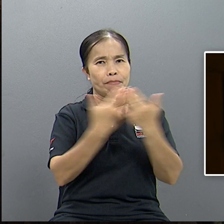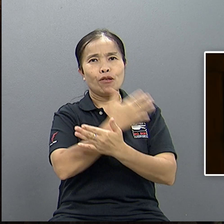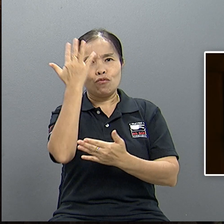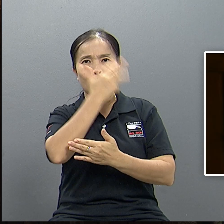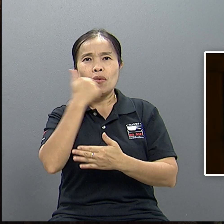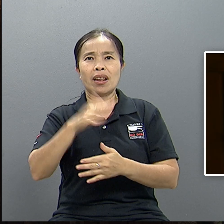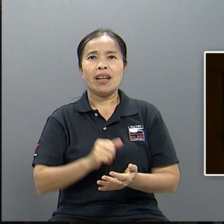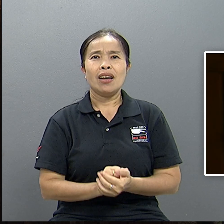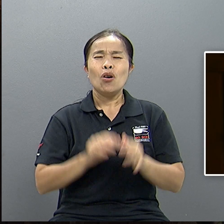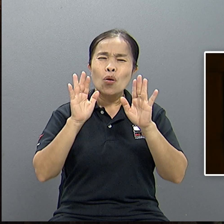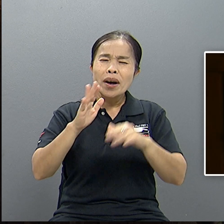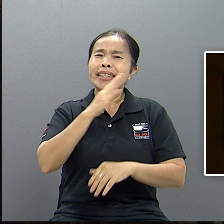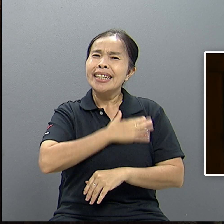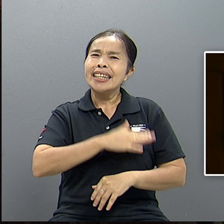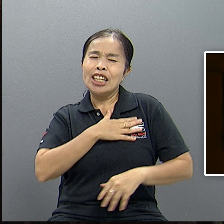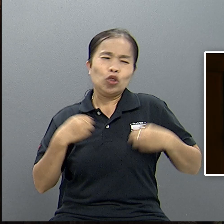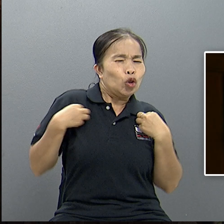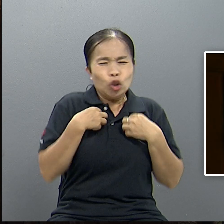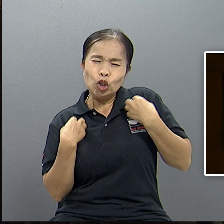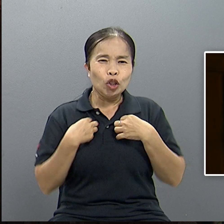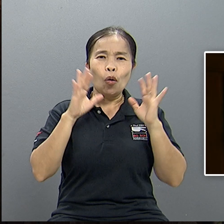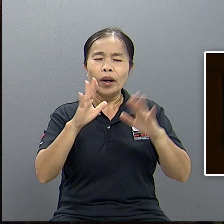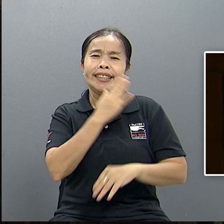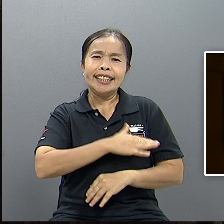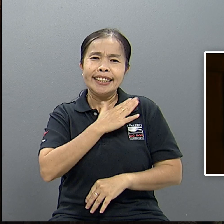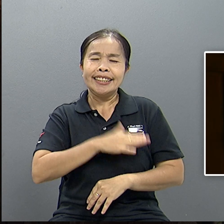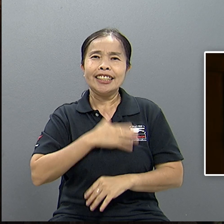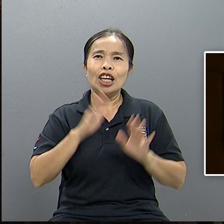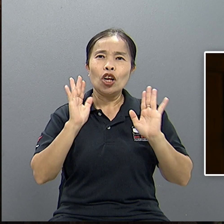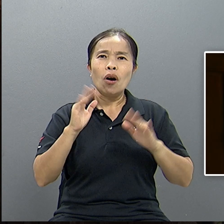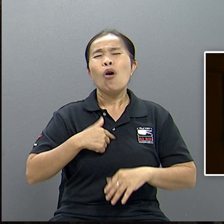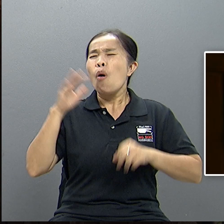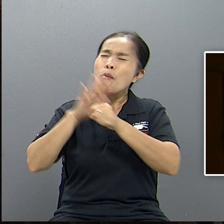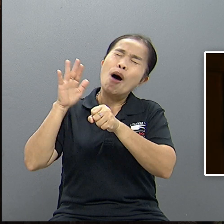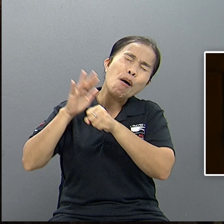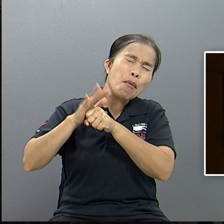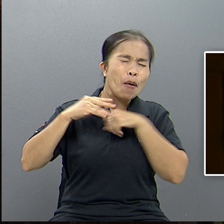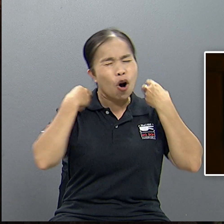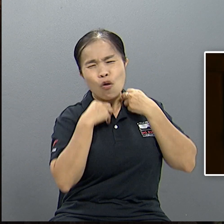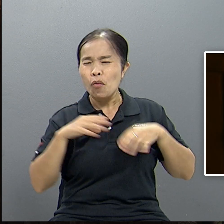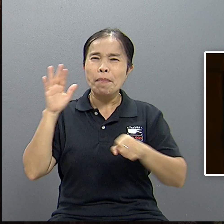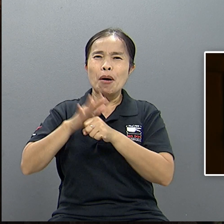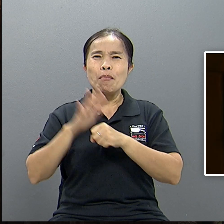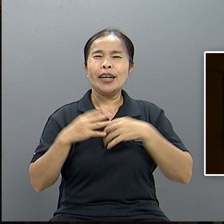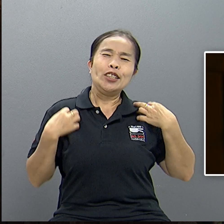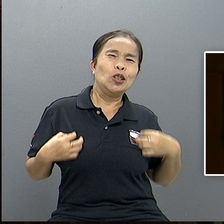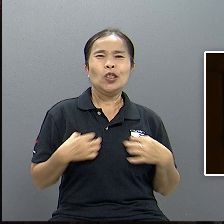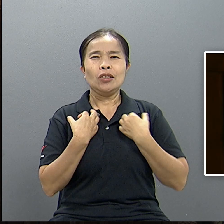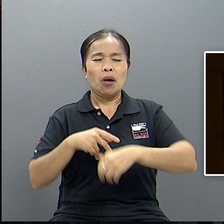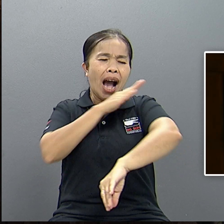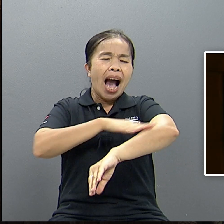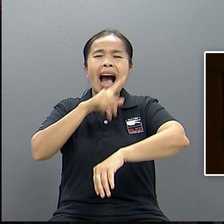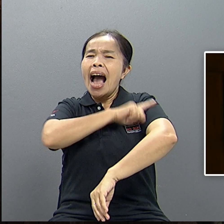คุณวาดเจ้าขาอย่ายุกยิกสิเจ้าขาอยู่นิ่ง ๆโอ้ยพอได้แล้วหนุ่ยฉันคงไม่ขาวไปมากกว่านี้ด